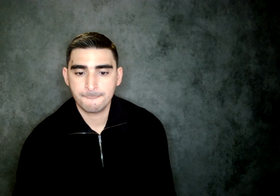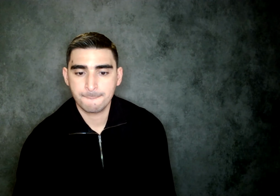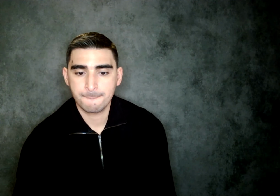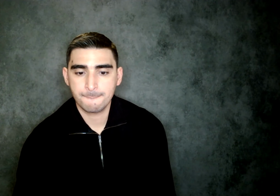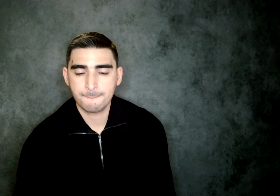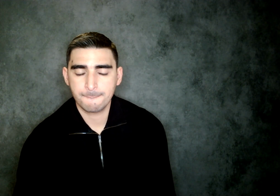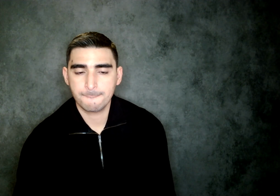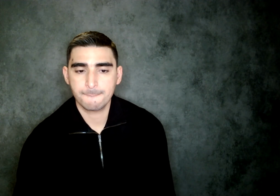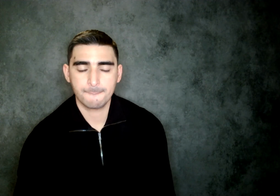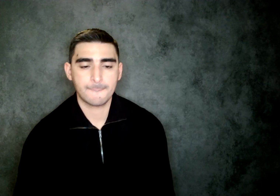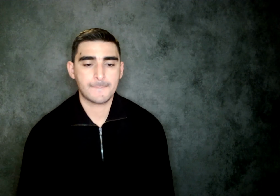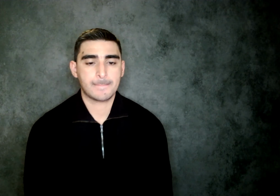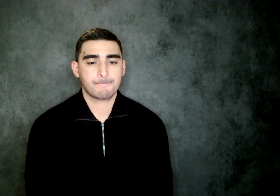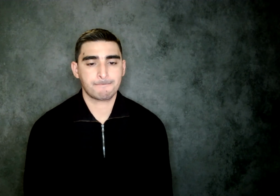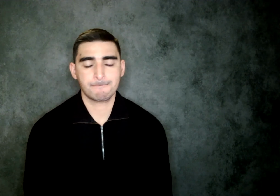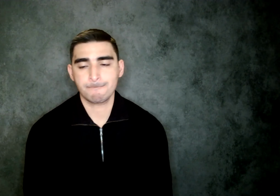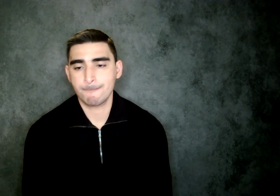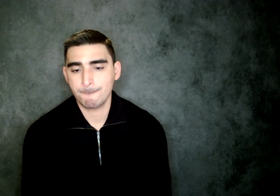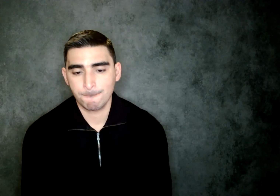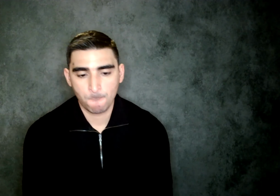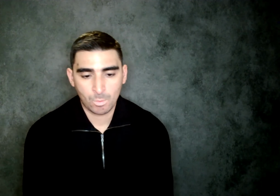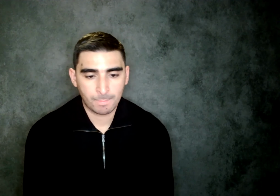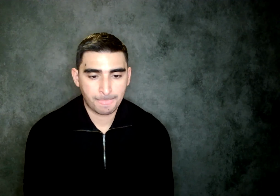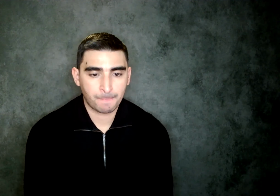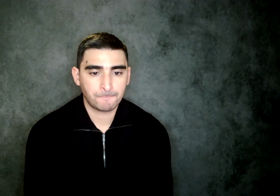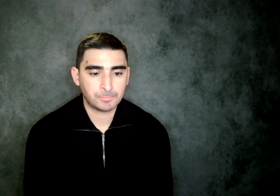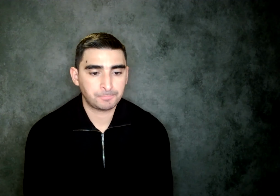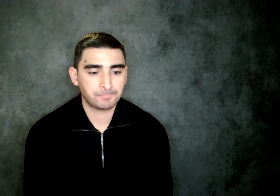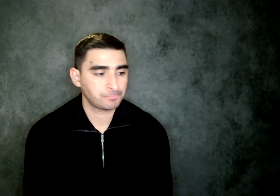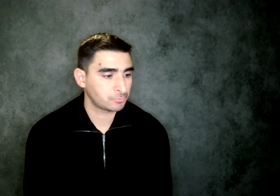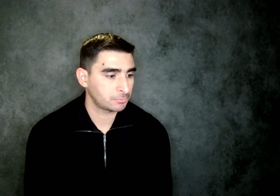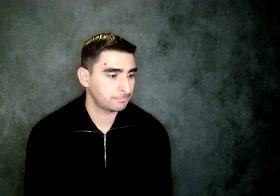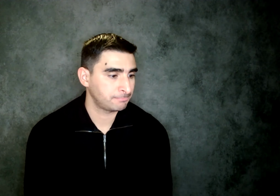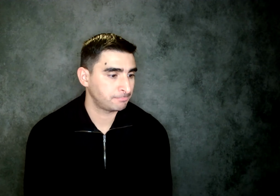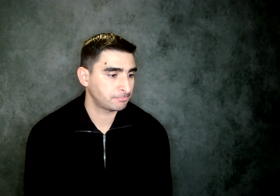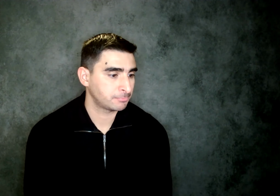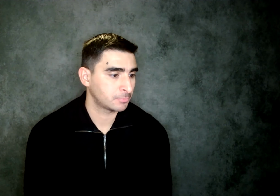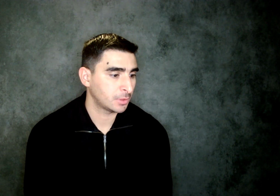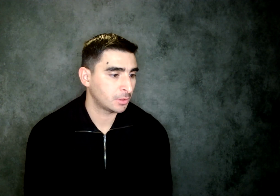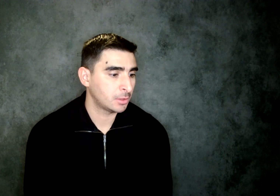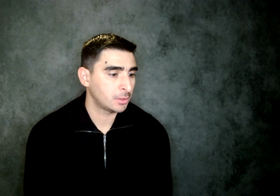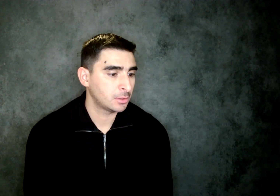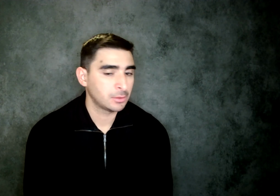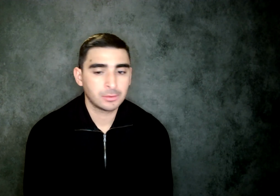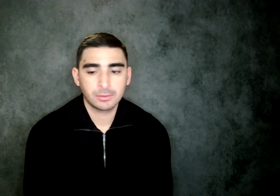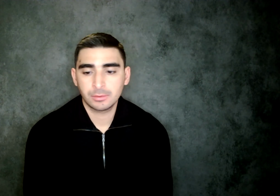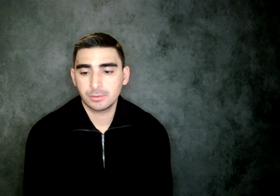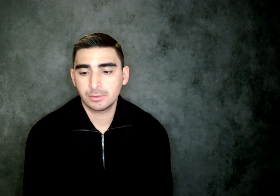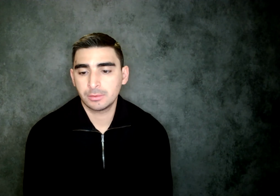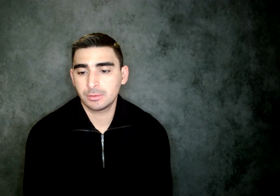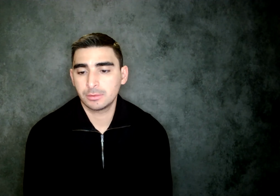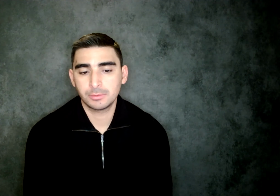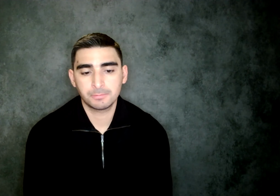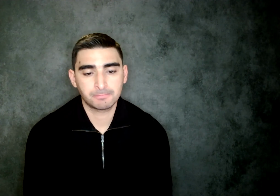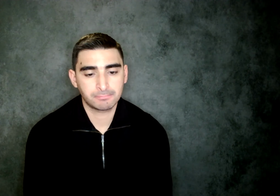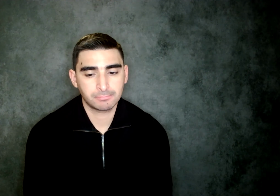recomendar, sin tener que esperar pues las evaluaciones, y pues veo que es algo bueno y todo eso. Por aquí está Matt Jones